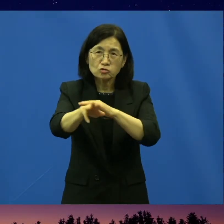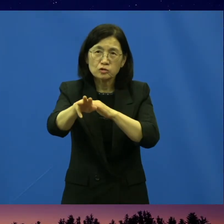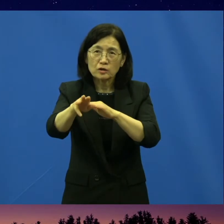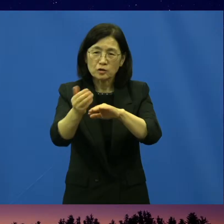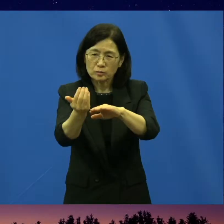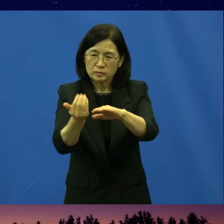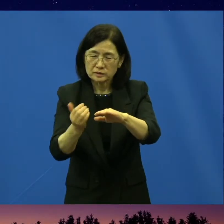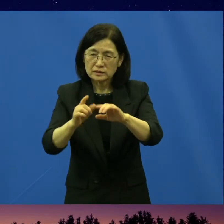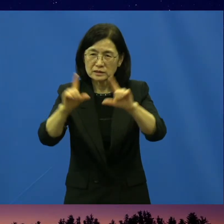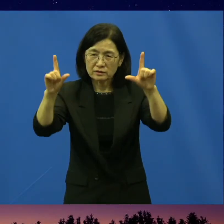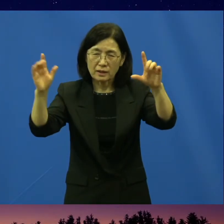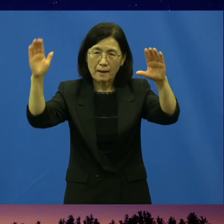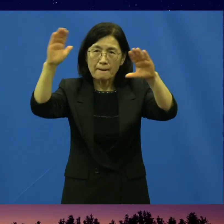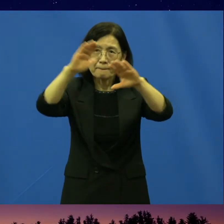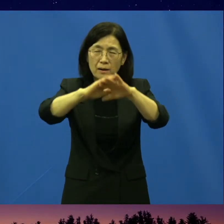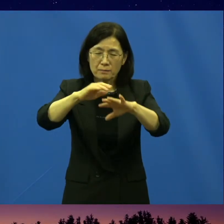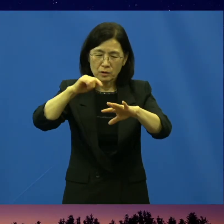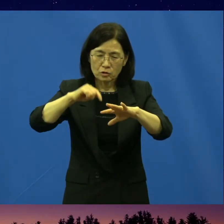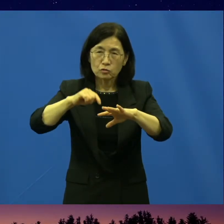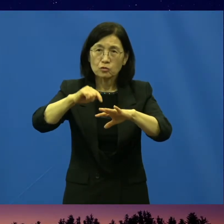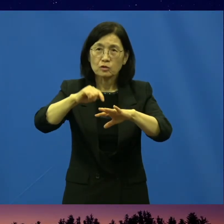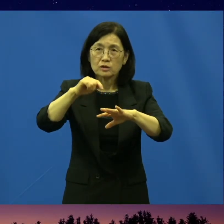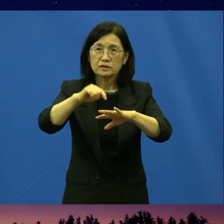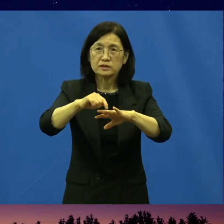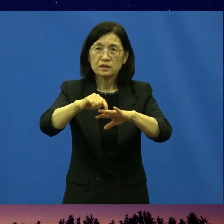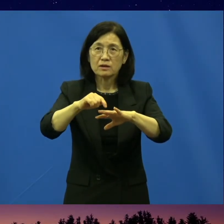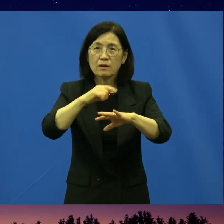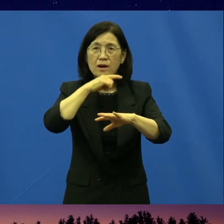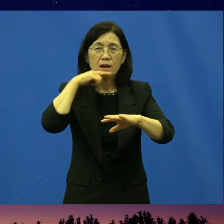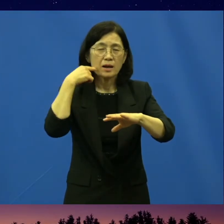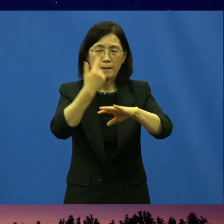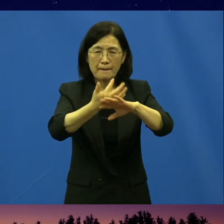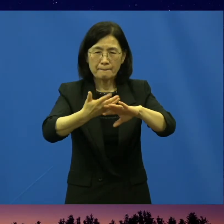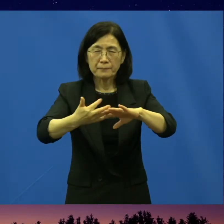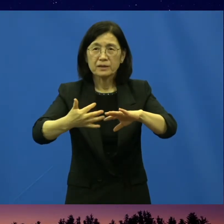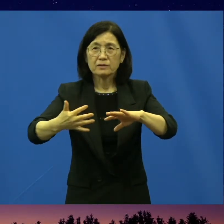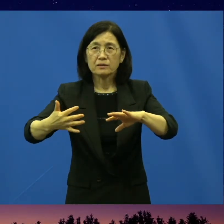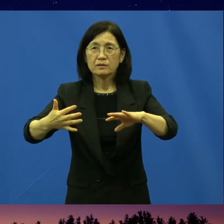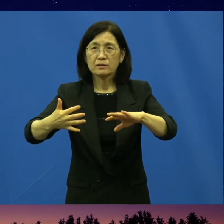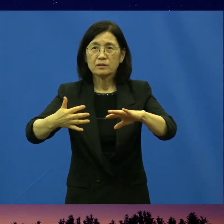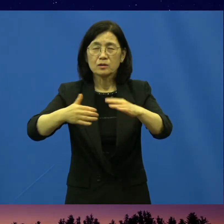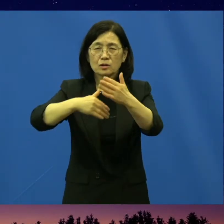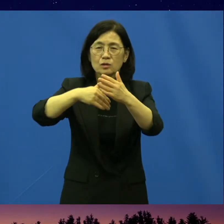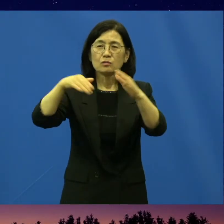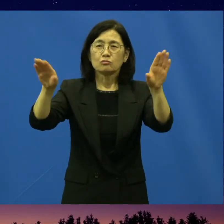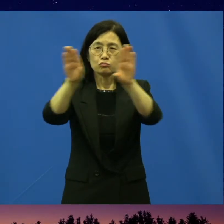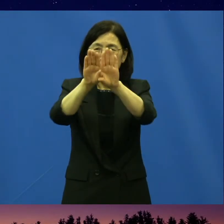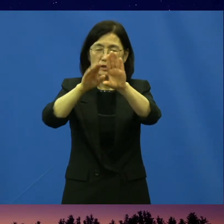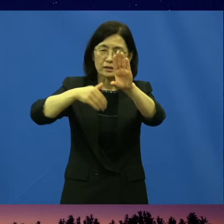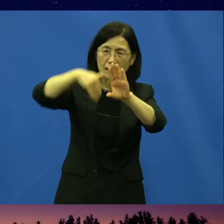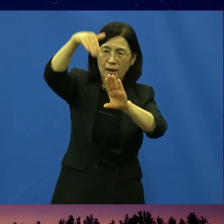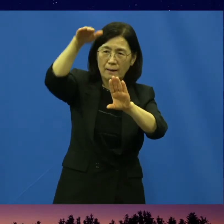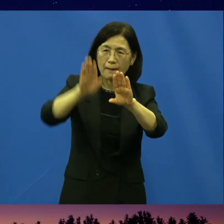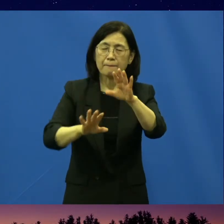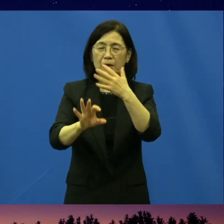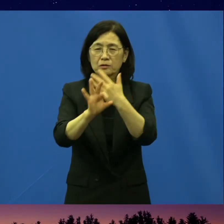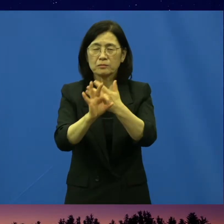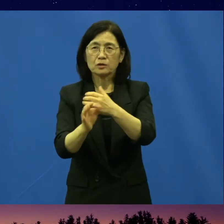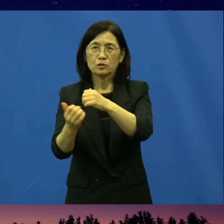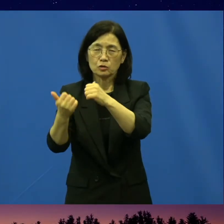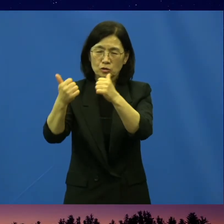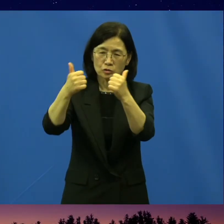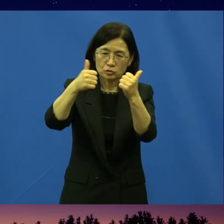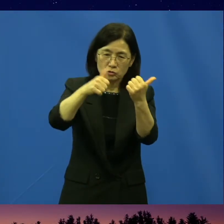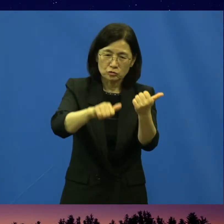6월절 어린 양의 피를 문설주에 바르는 가정의 장자가 죽는 재앙이 지나가요. 이게 구원 사건을 아주